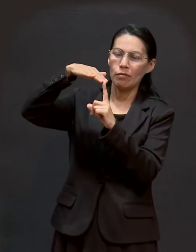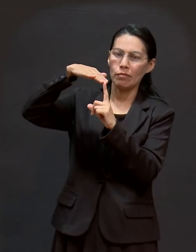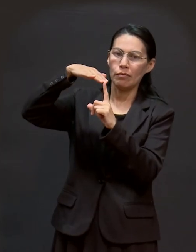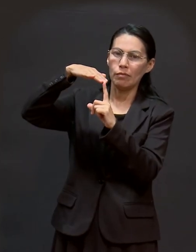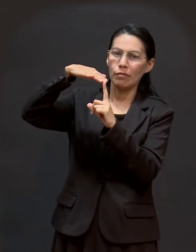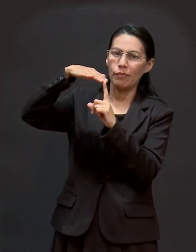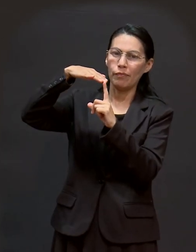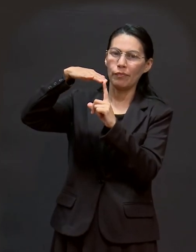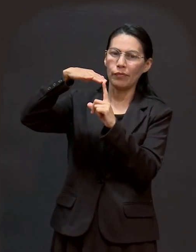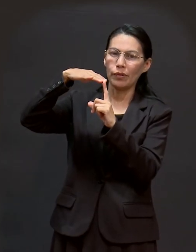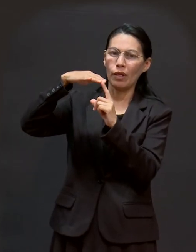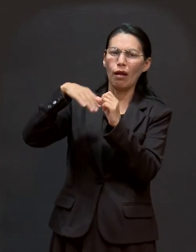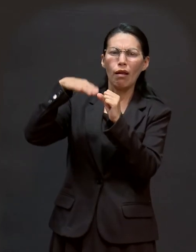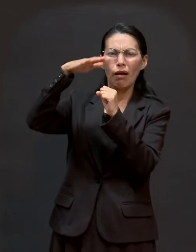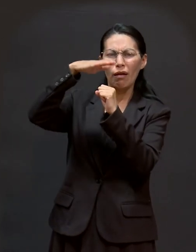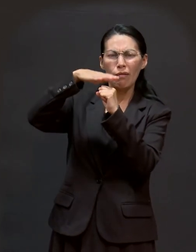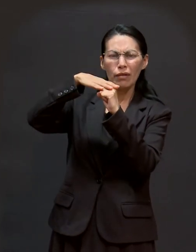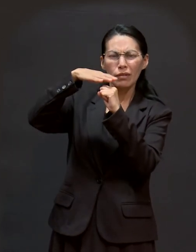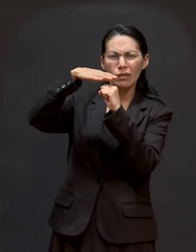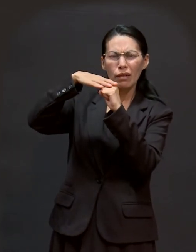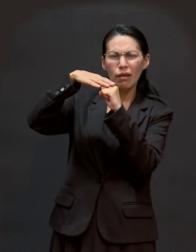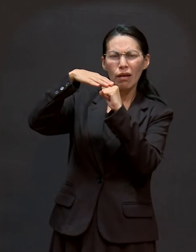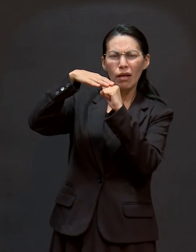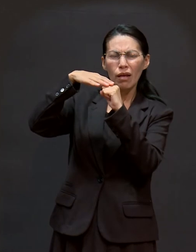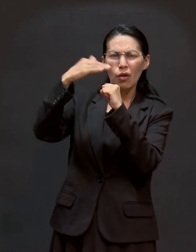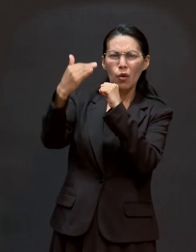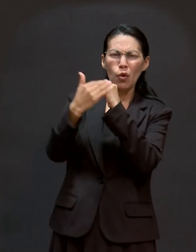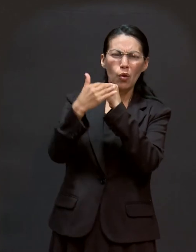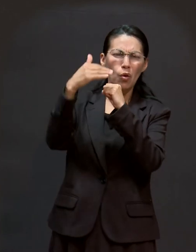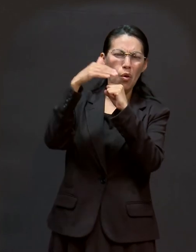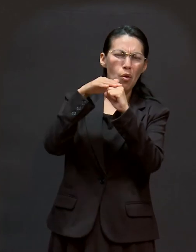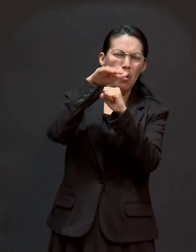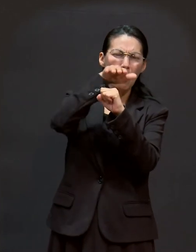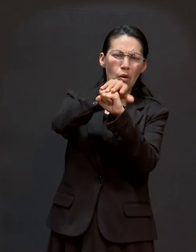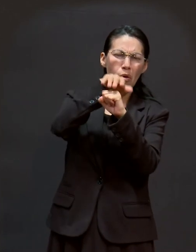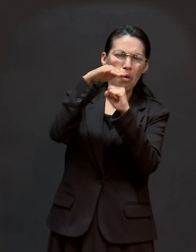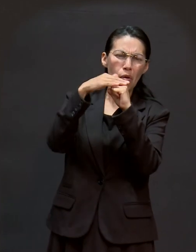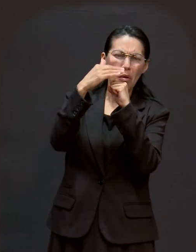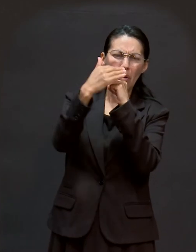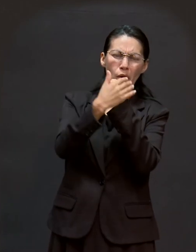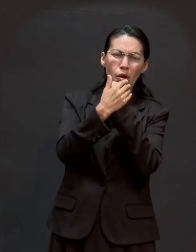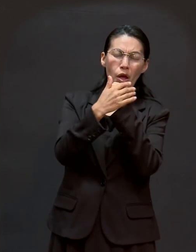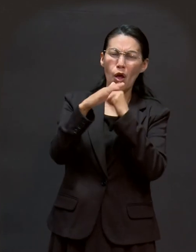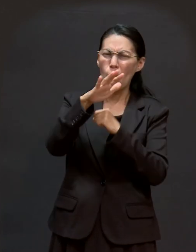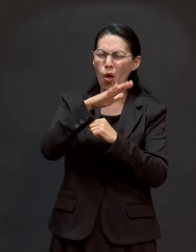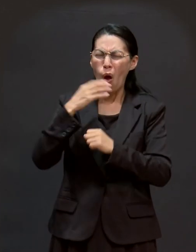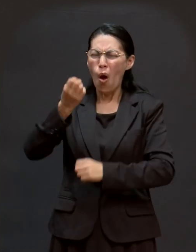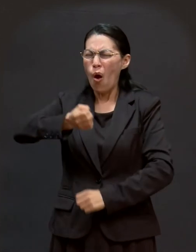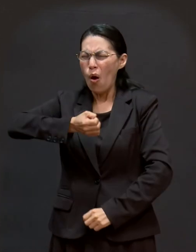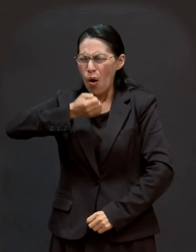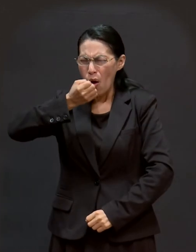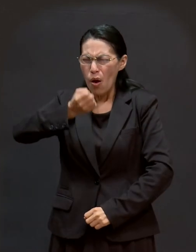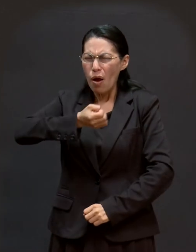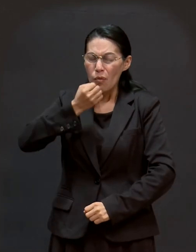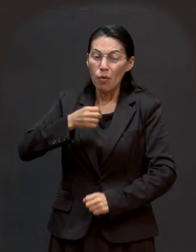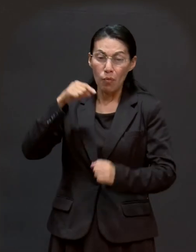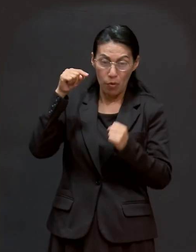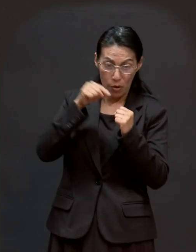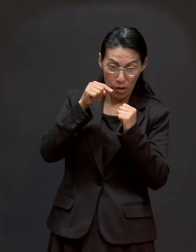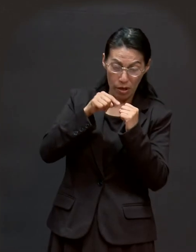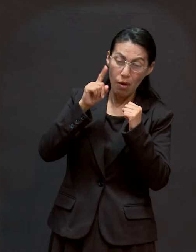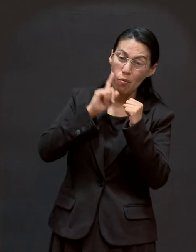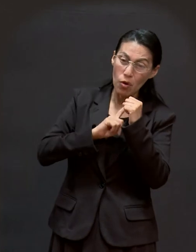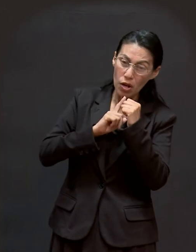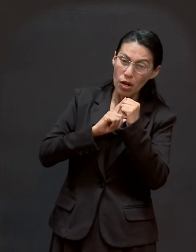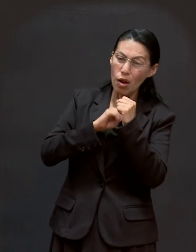impusimos nuestras manos sobre ella y oramos por ella por su esposo y por su hijo y pedir